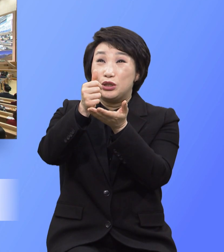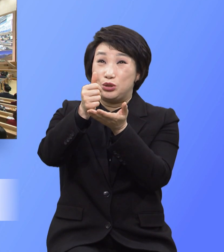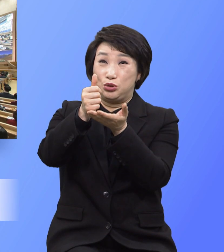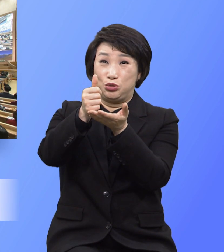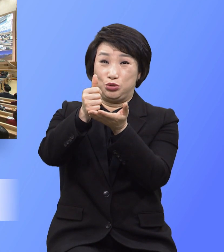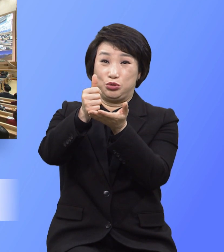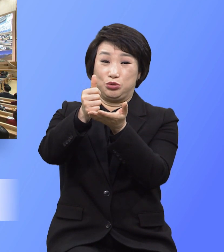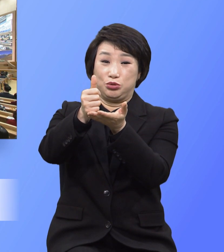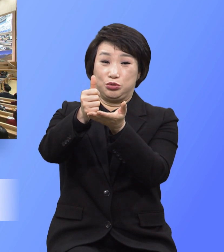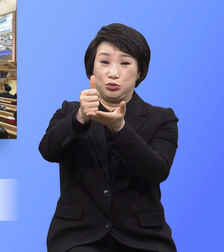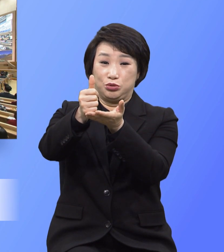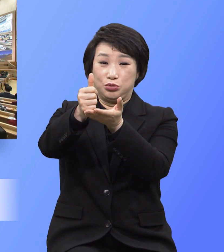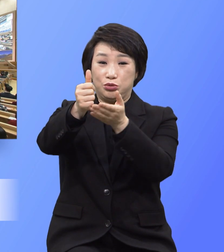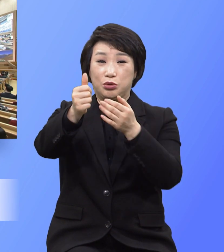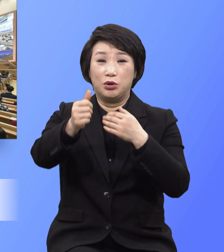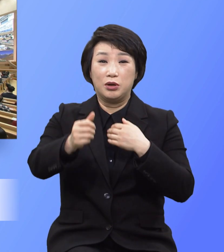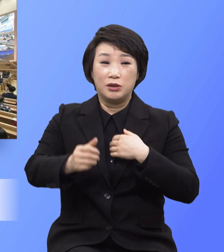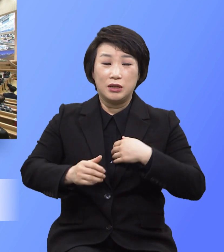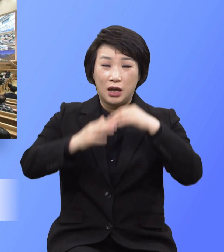죽으신 주,